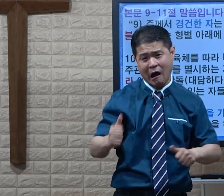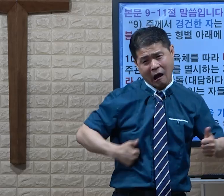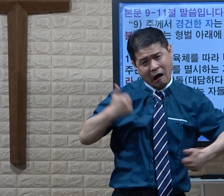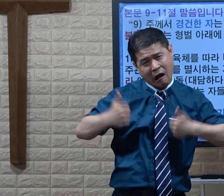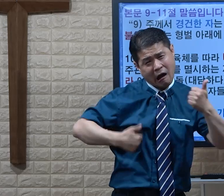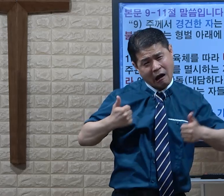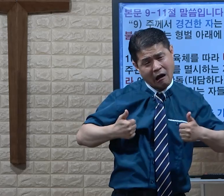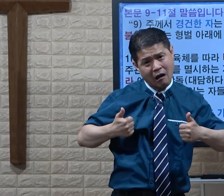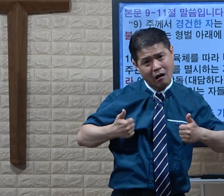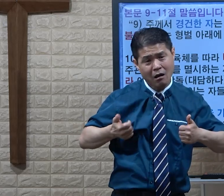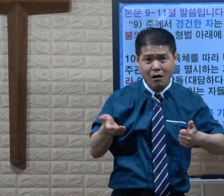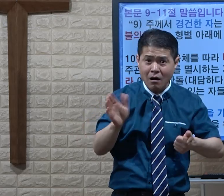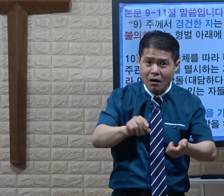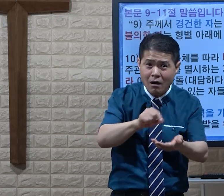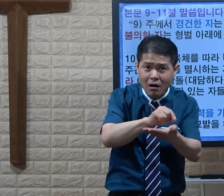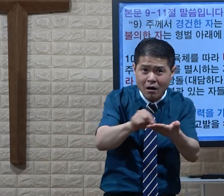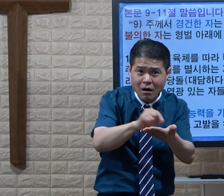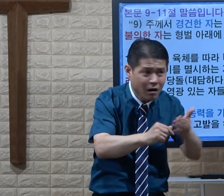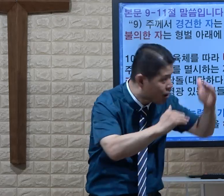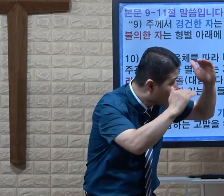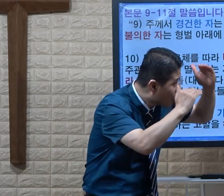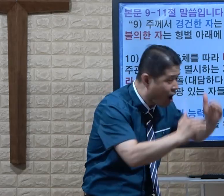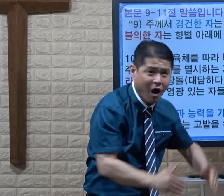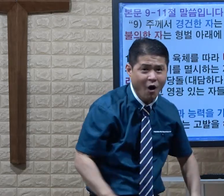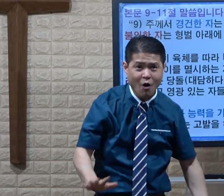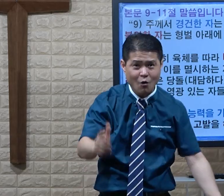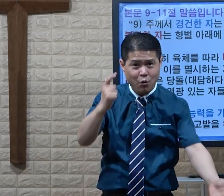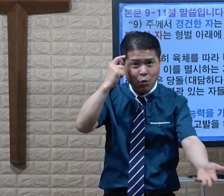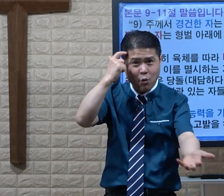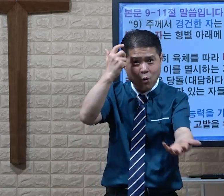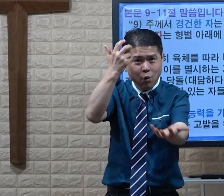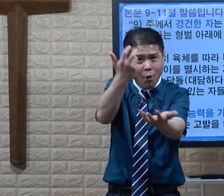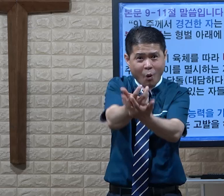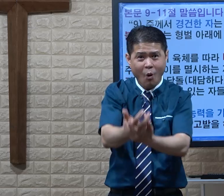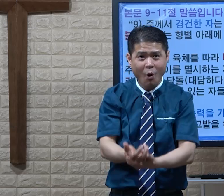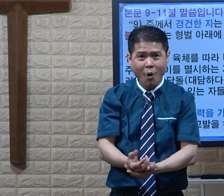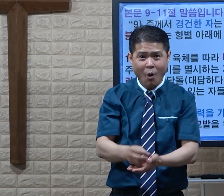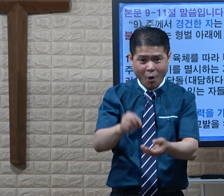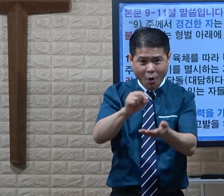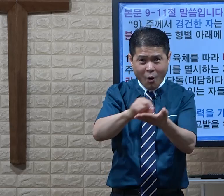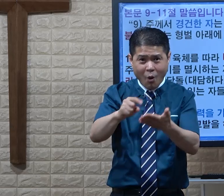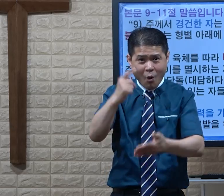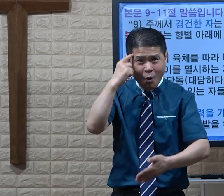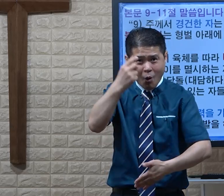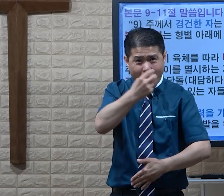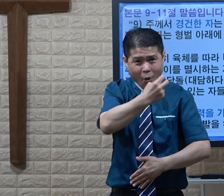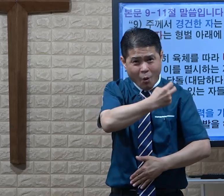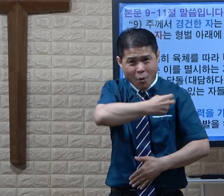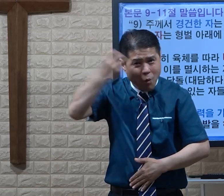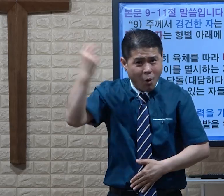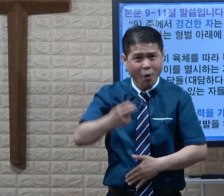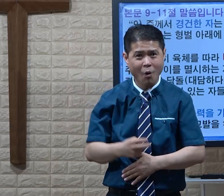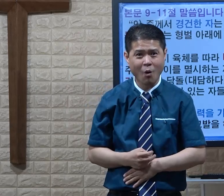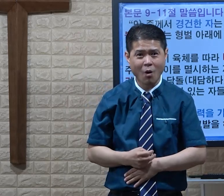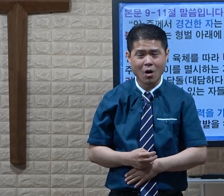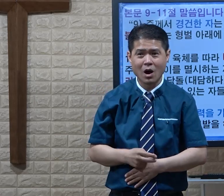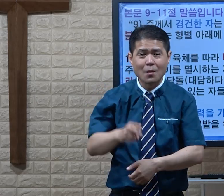어부였는데도 그는 성질이 급했지만 이 내용을 보면 오히려 더 충격적이지 않습니까?